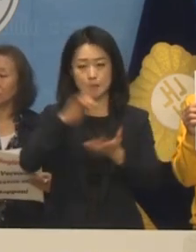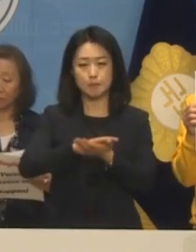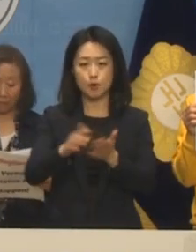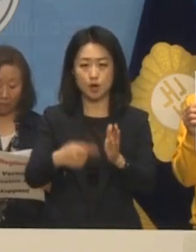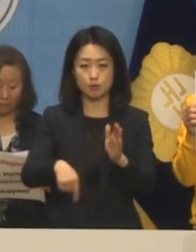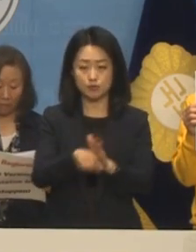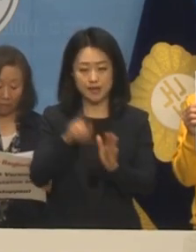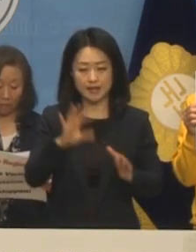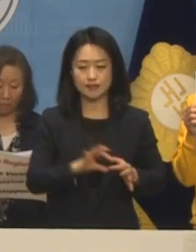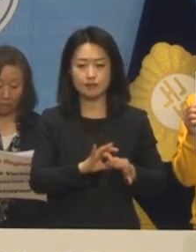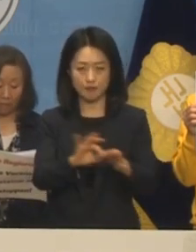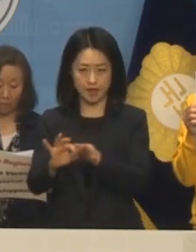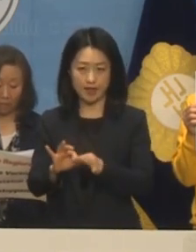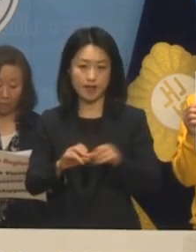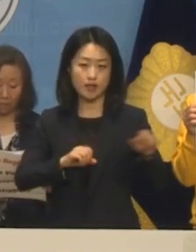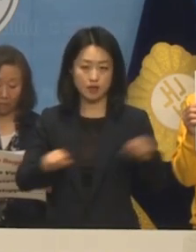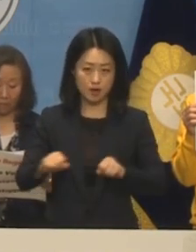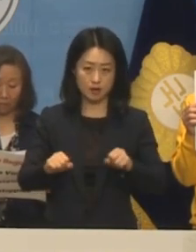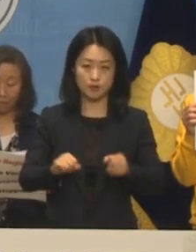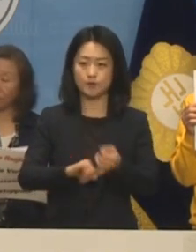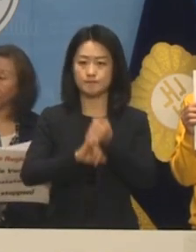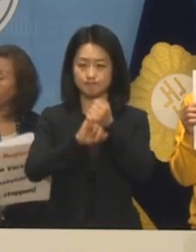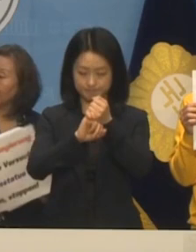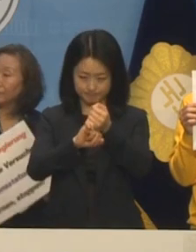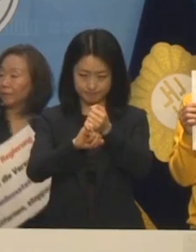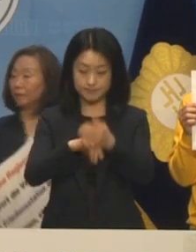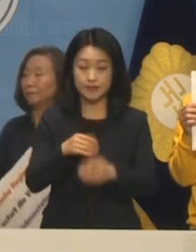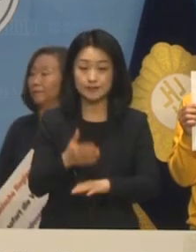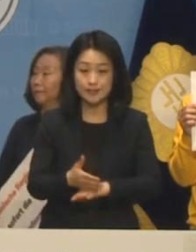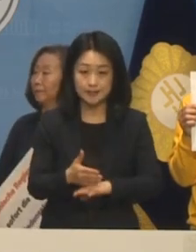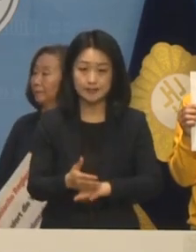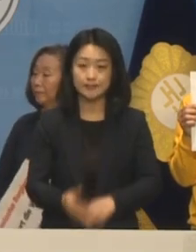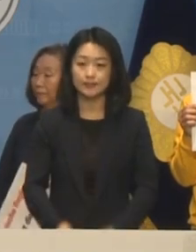위한 연대를 멈추지 않을 것입니다. 감사합니다.